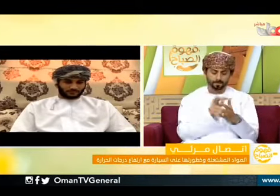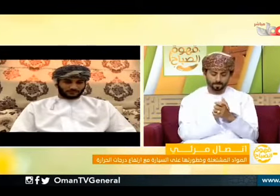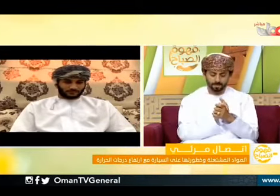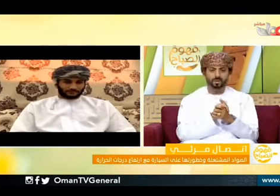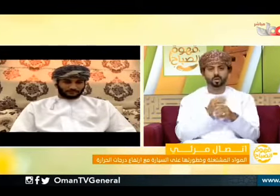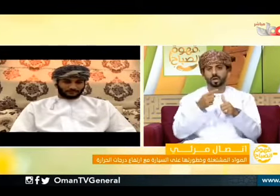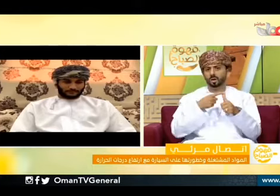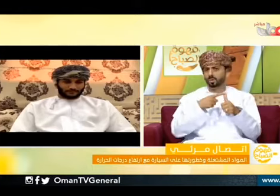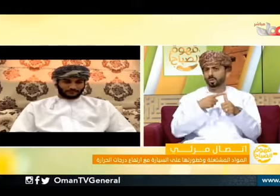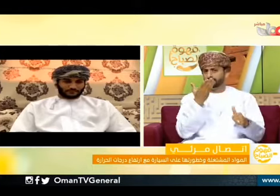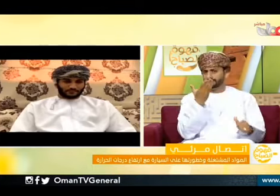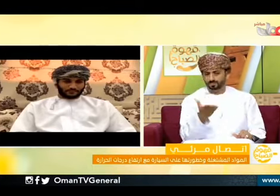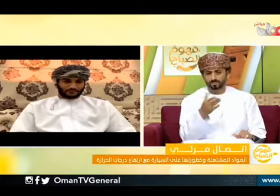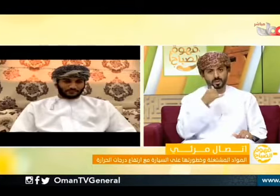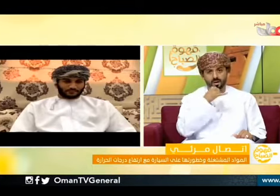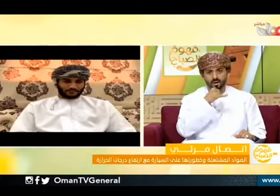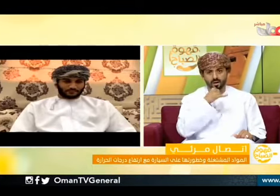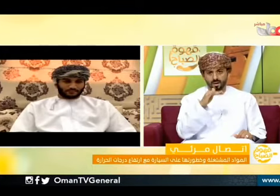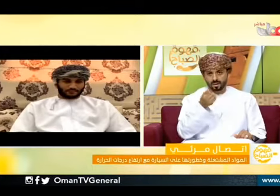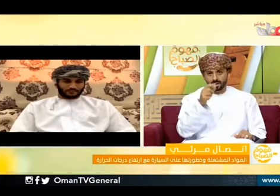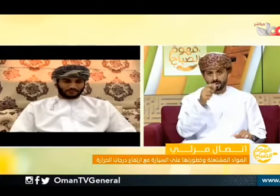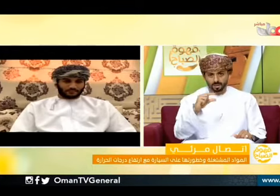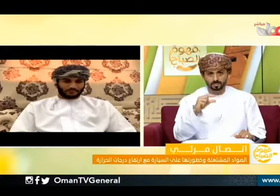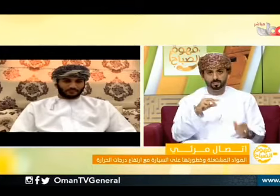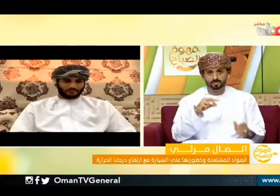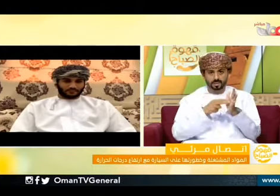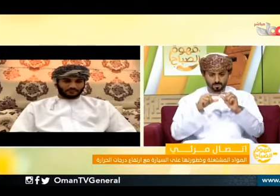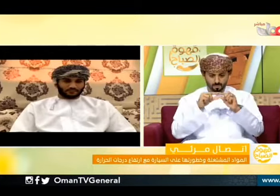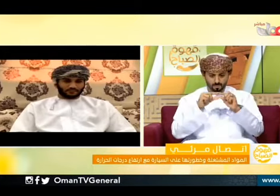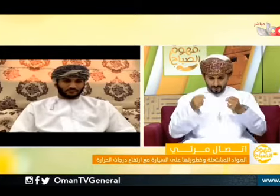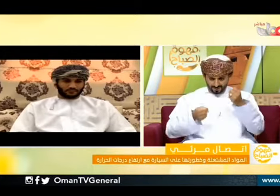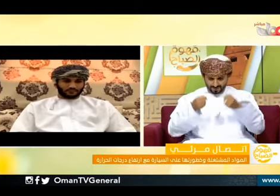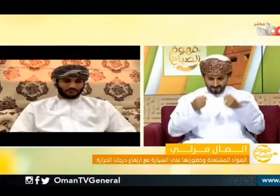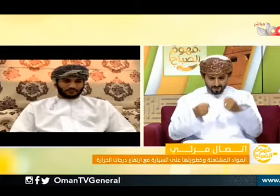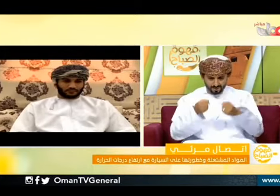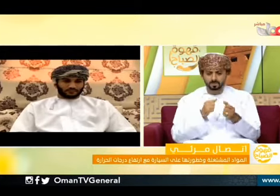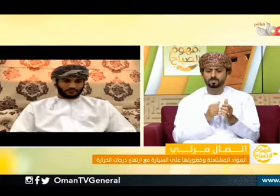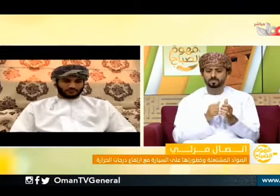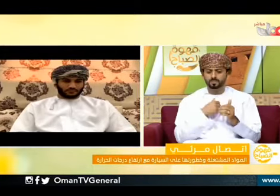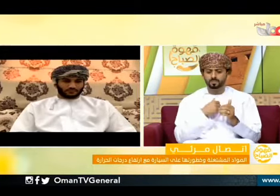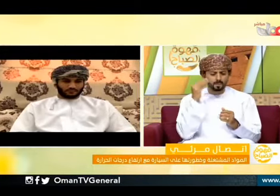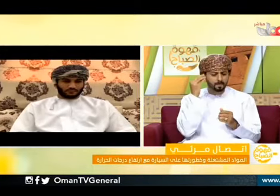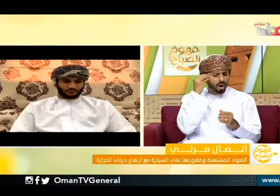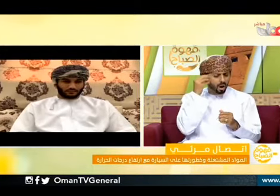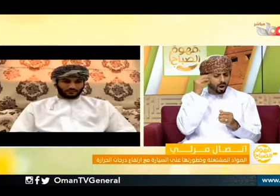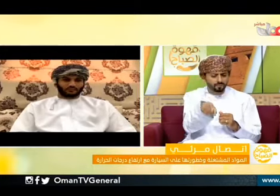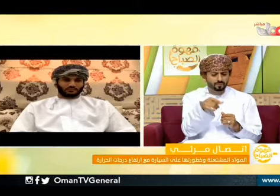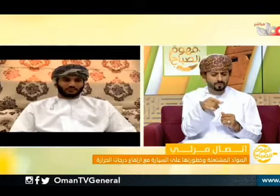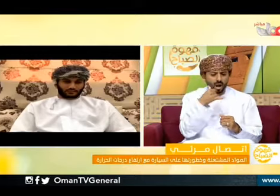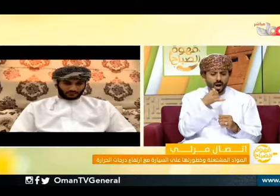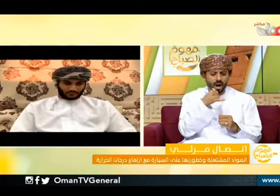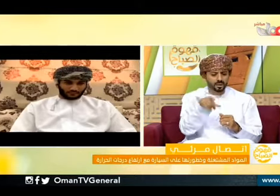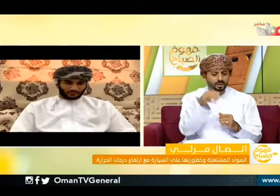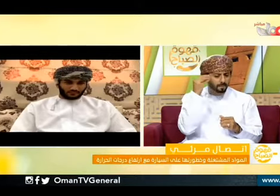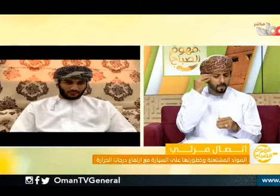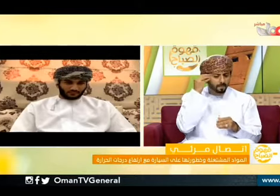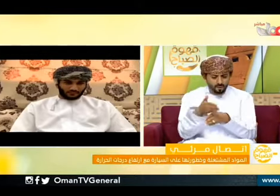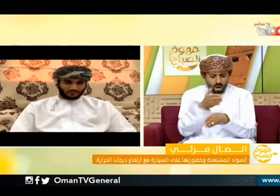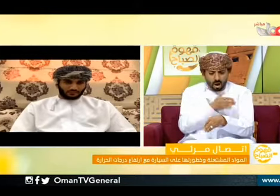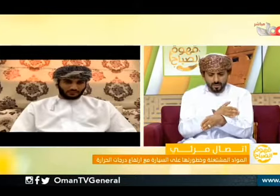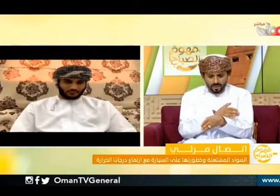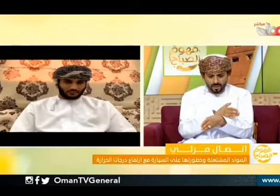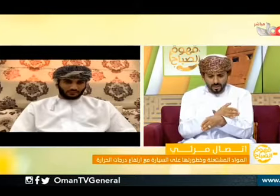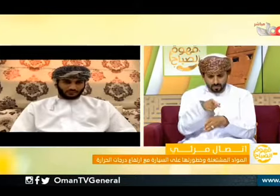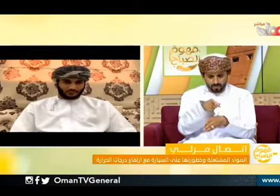أيضا نوصلها لمجتمع أو فئة ذوي الإعاقة السمعية في استخدام المركبة أثناء